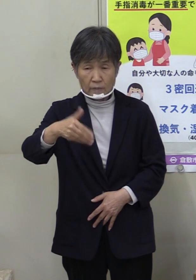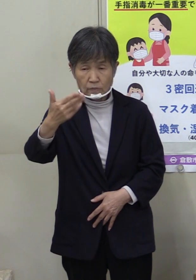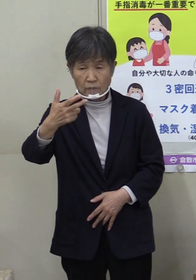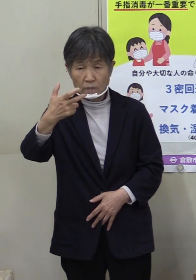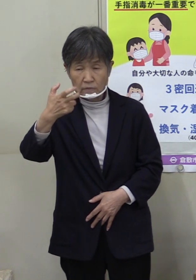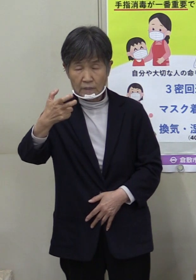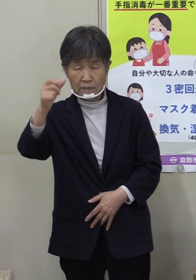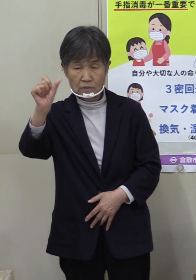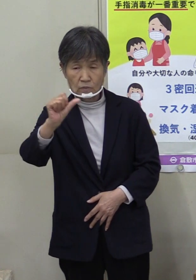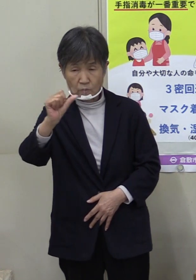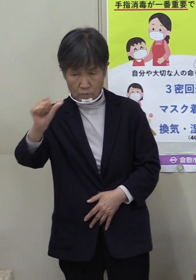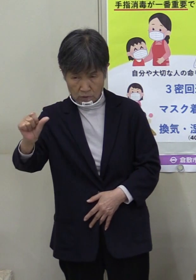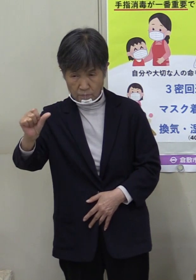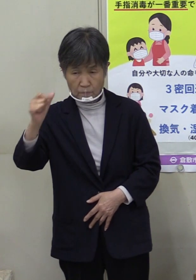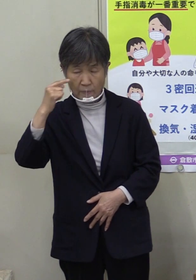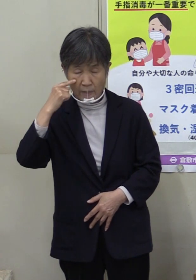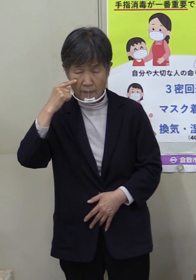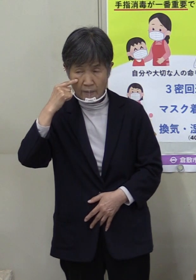975、